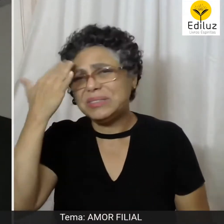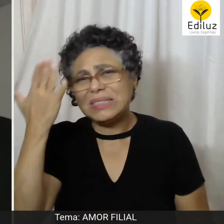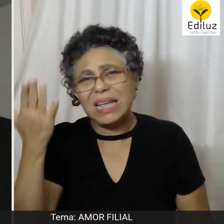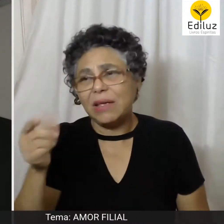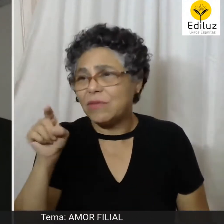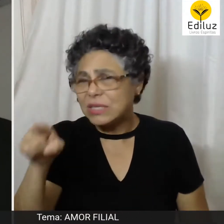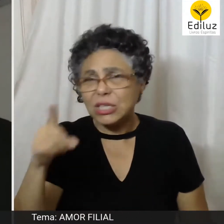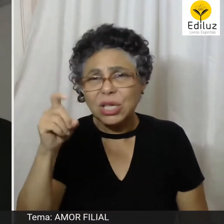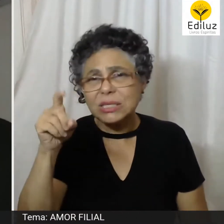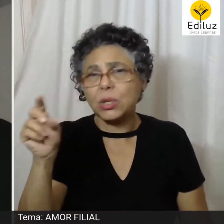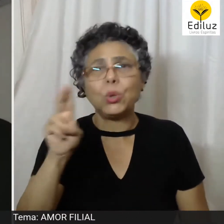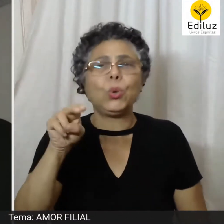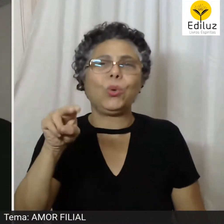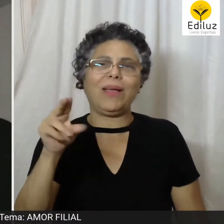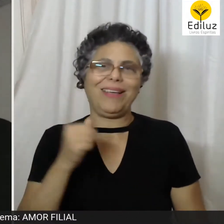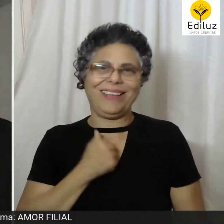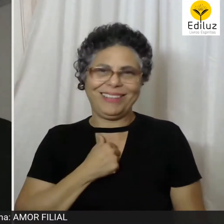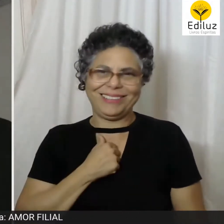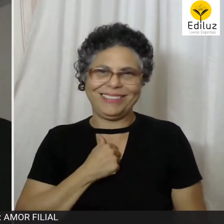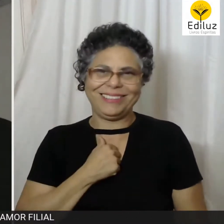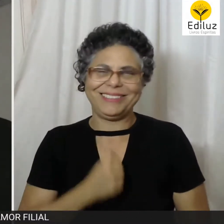só.